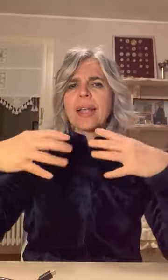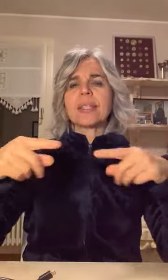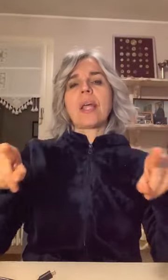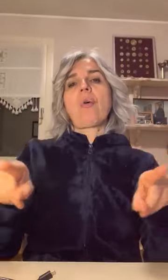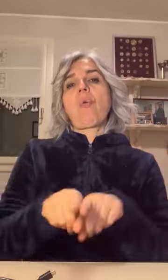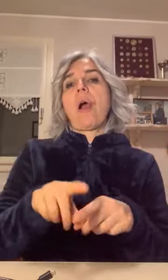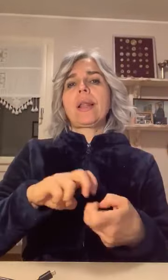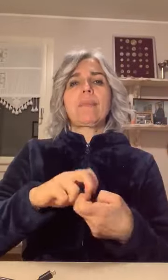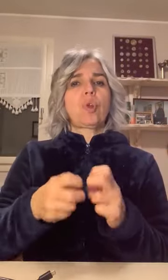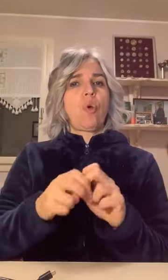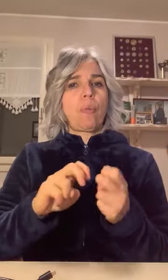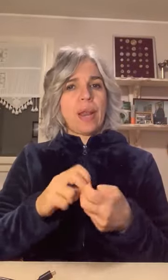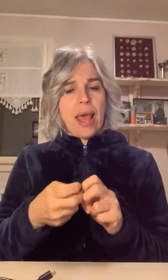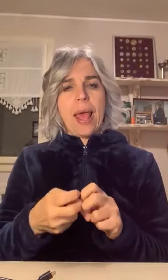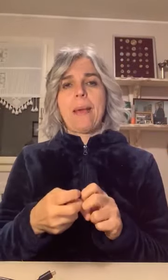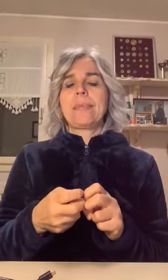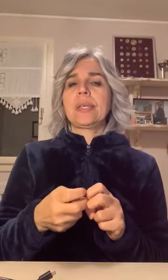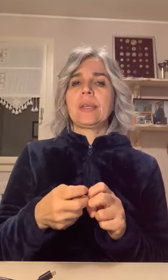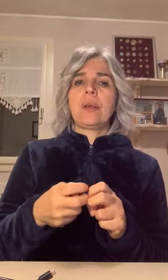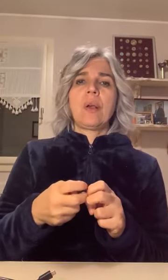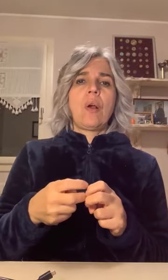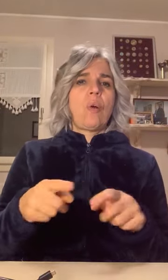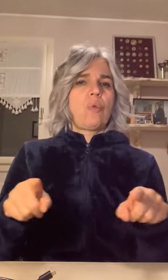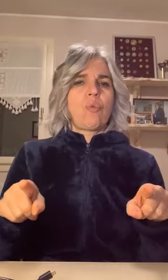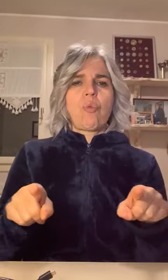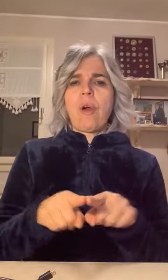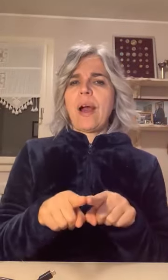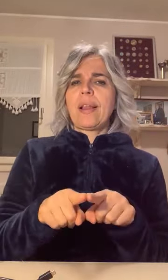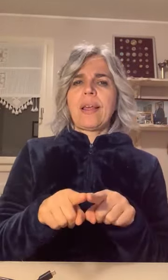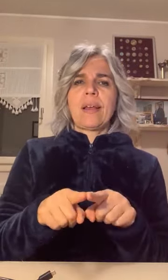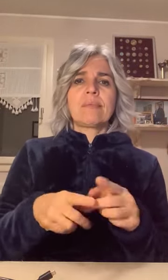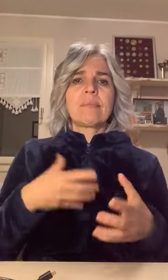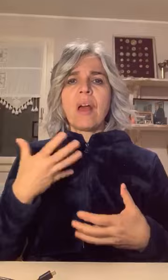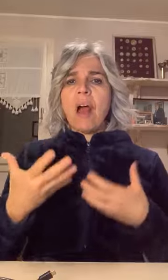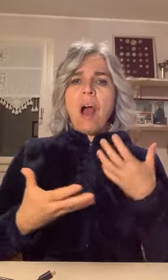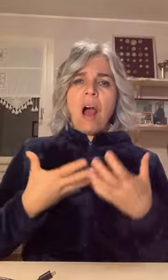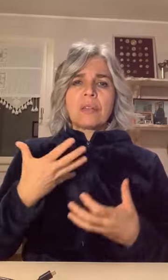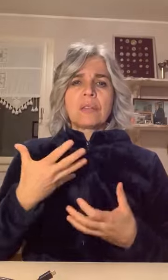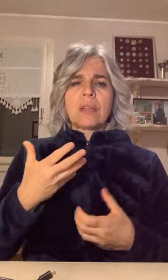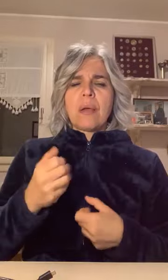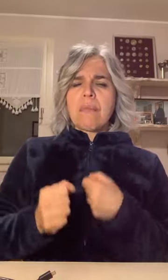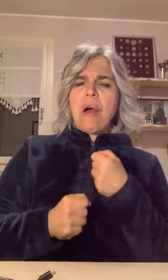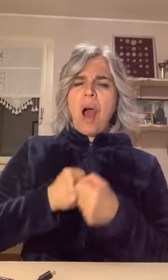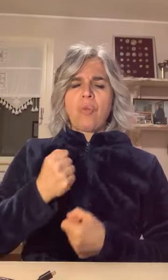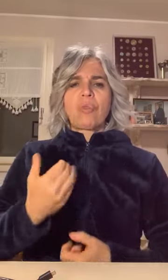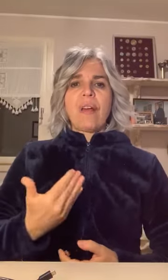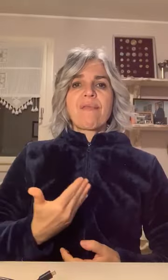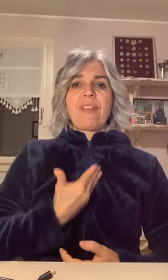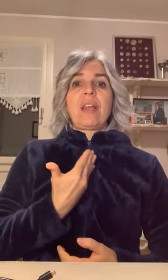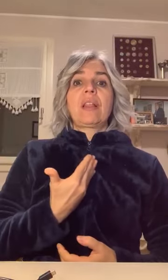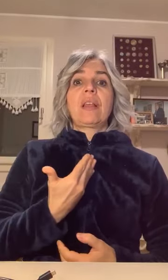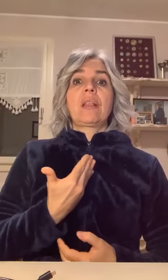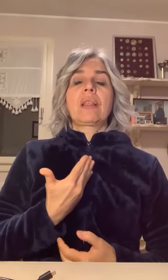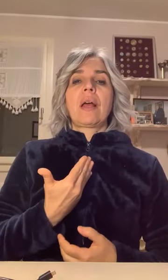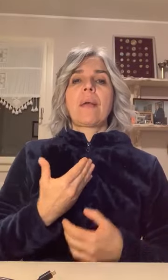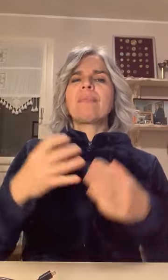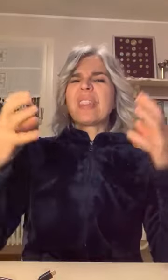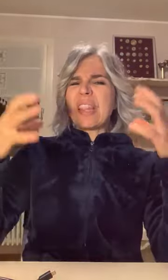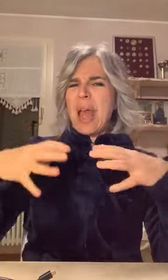avrete tribolazioni. Ma non ha lasciato lì la parola, non si è fermato lì nel mondo avete tribolazione. Ha detto sì,